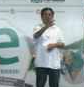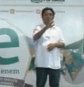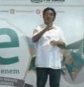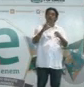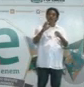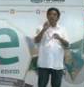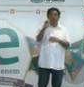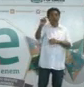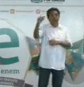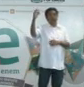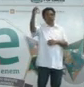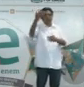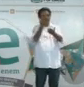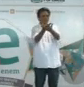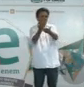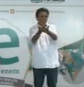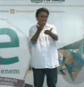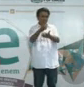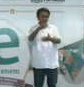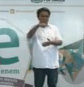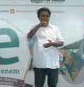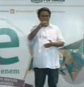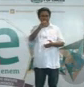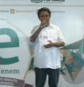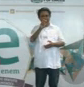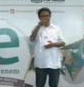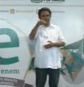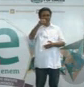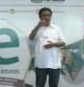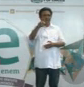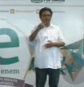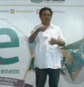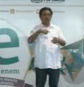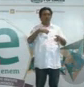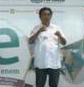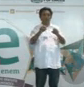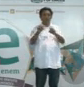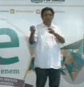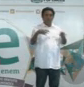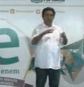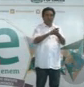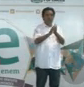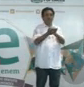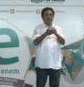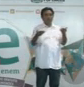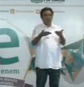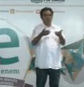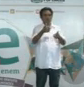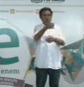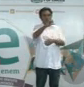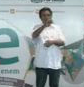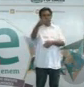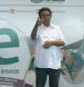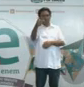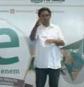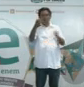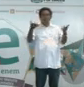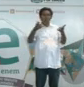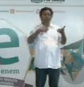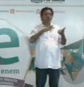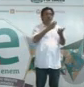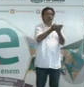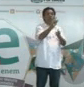esse momento sobre o modernismo, que é a Semana de Arte Moderna de 1922, hoje nós vamos estudar a